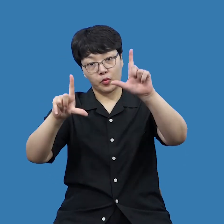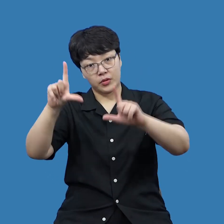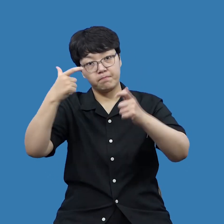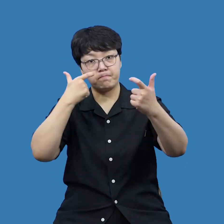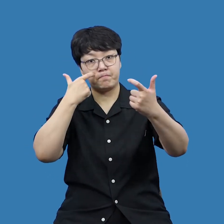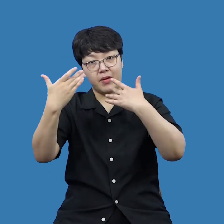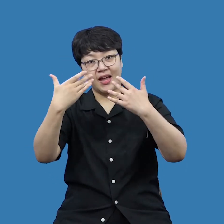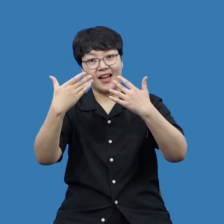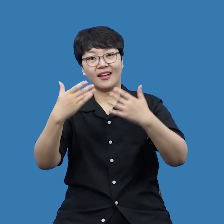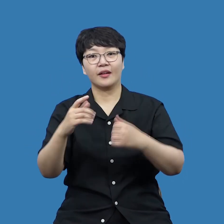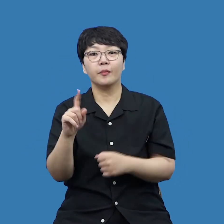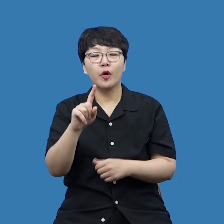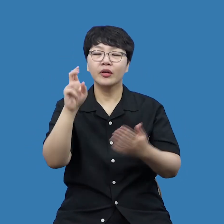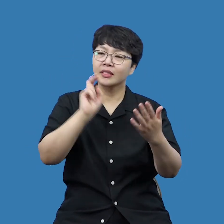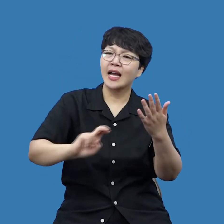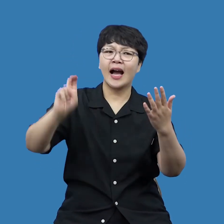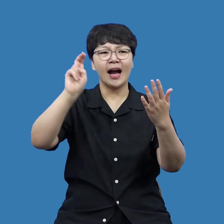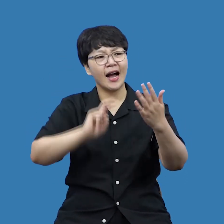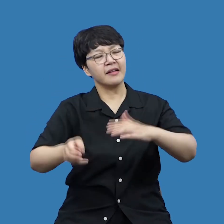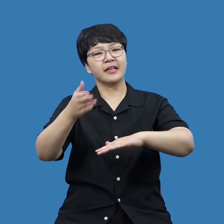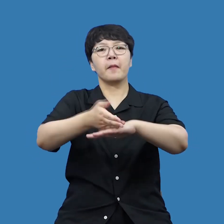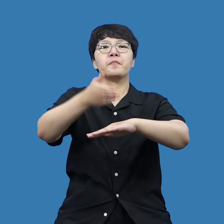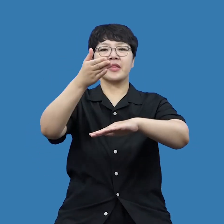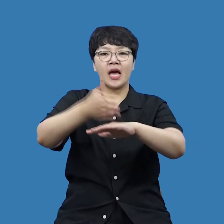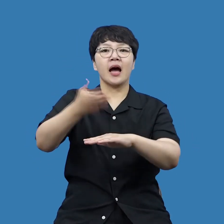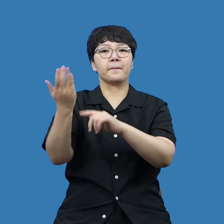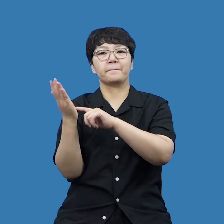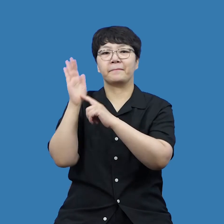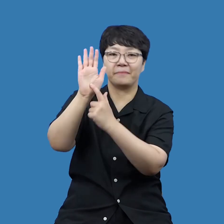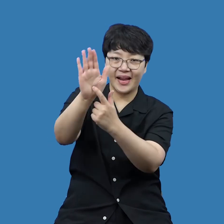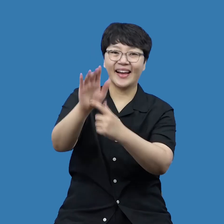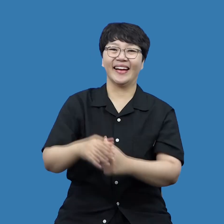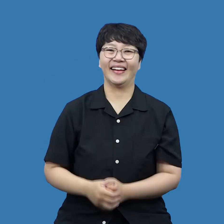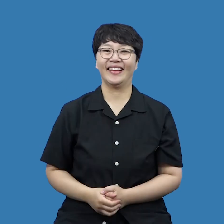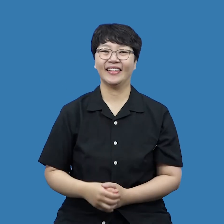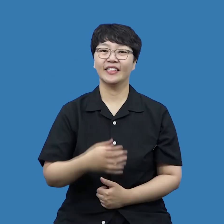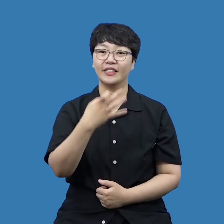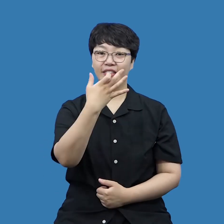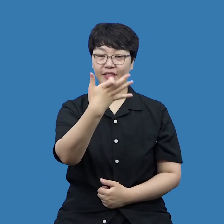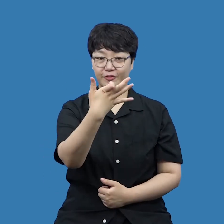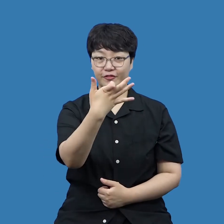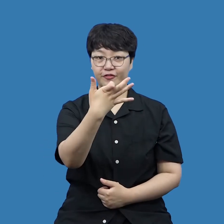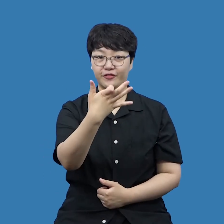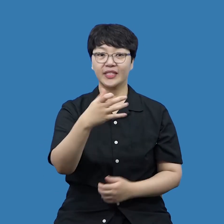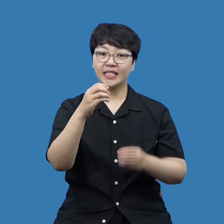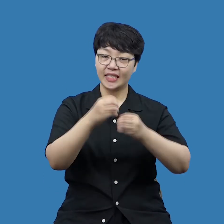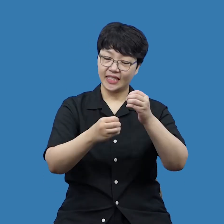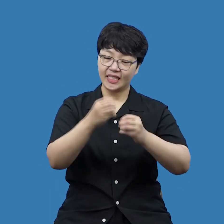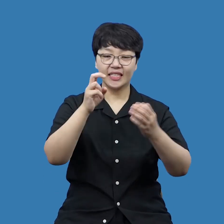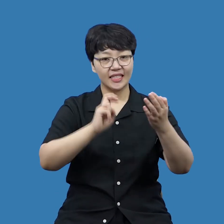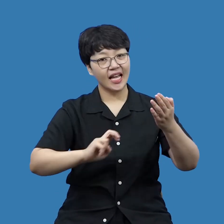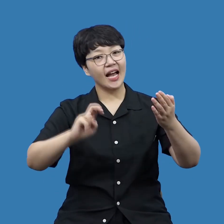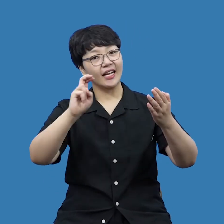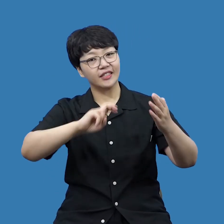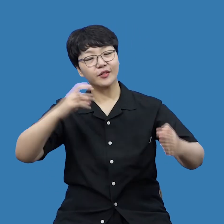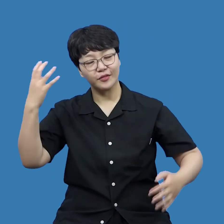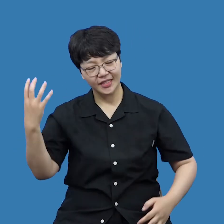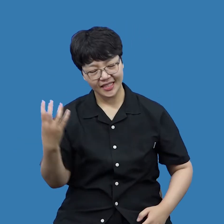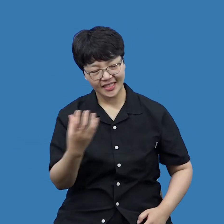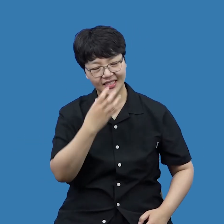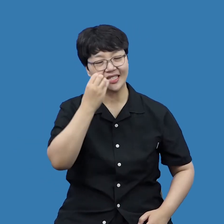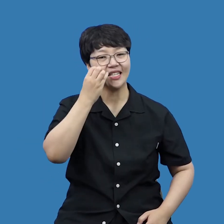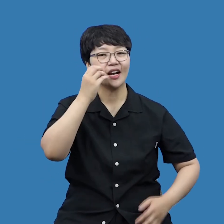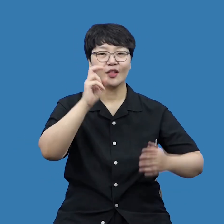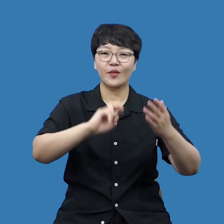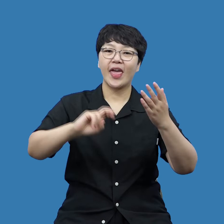나옵니다. 찬송과 감사예요. 자, 에베소 5장 19절 시와 찬송과 신령한 노래들로